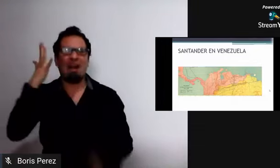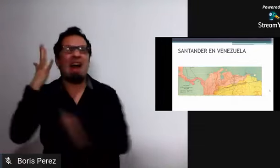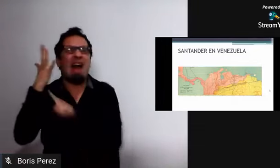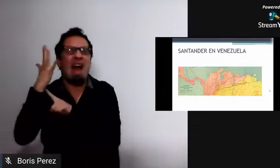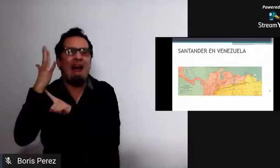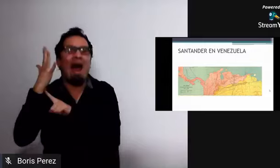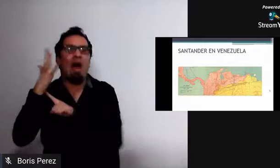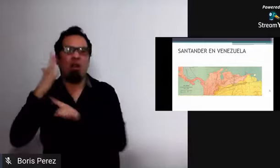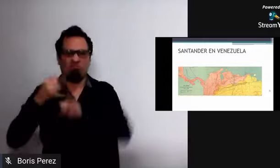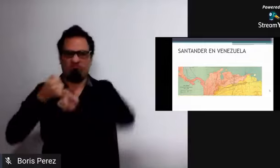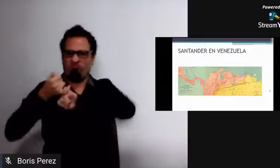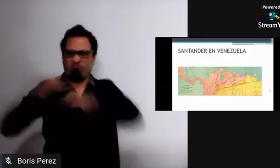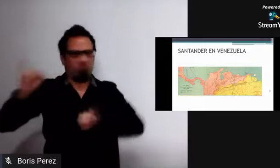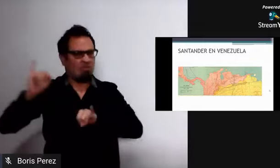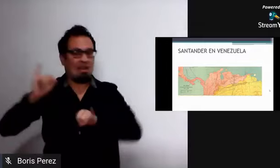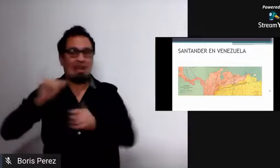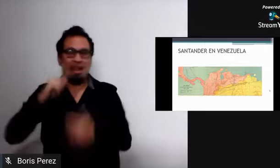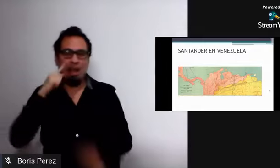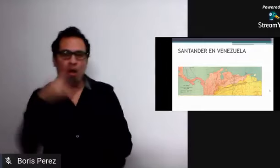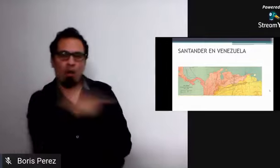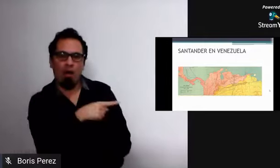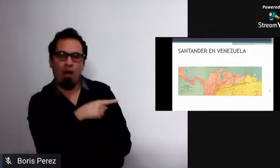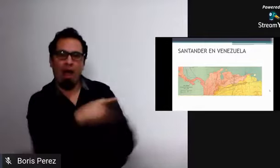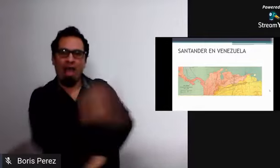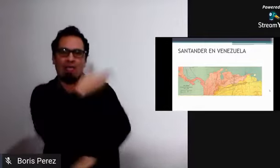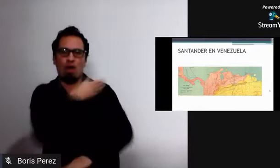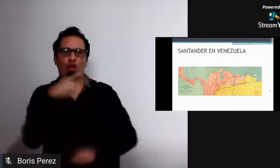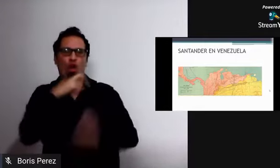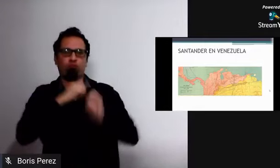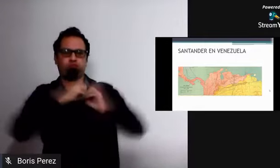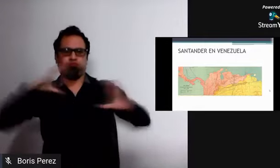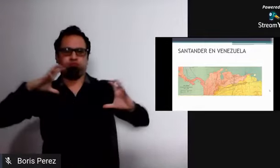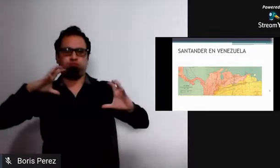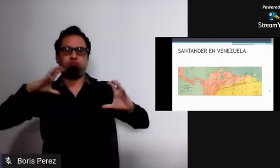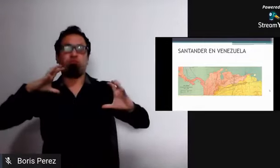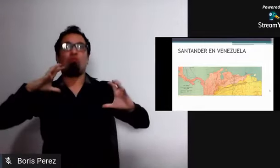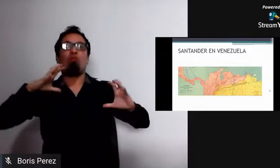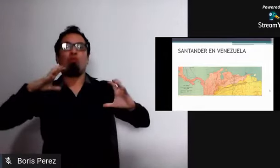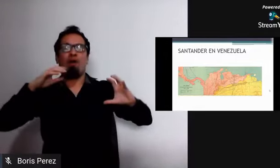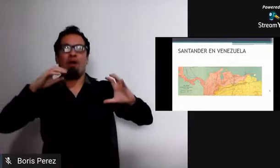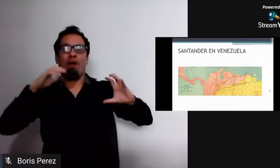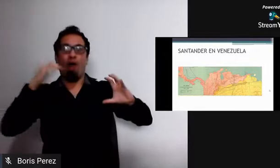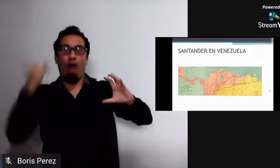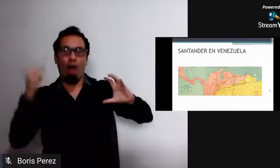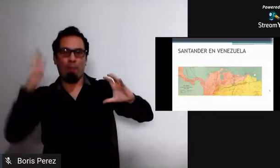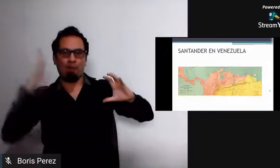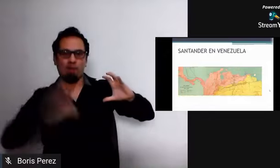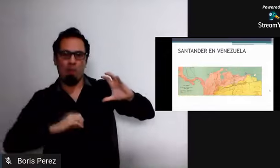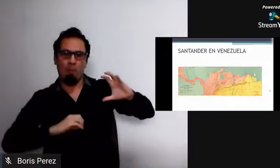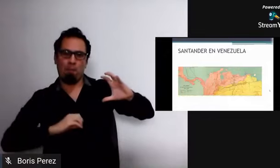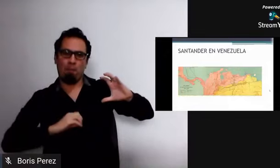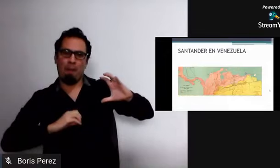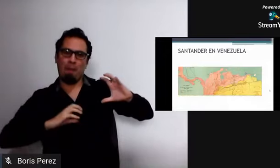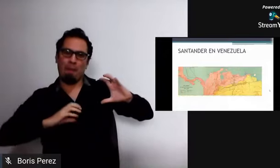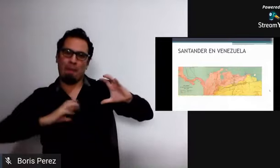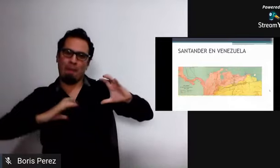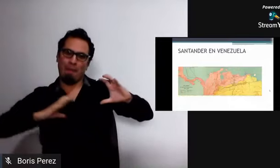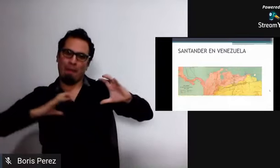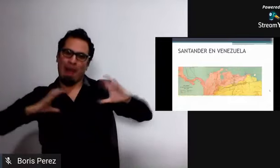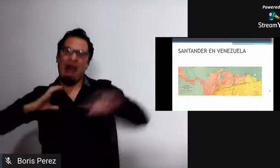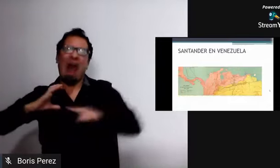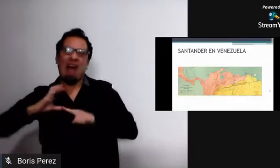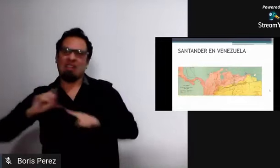empieza a unificarse el ejército de Simón Bolívar que se encontraba hacia el territorio de Venezuela y empieza a